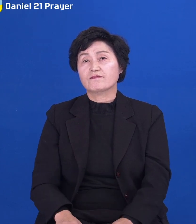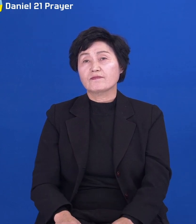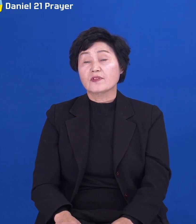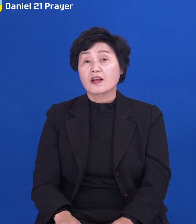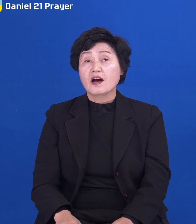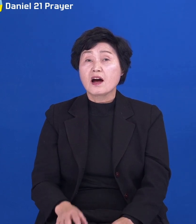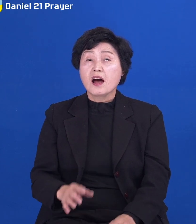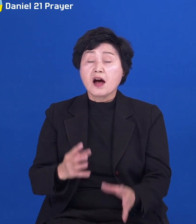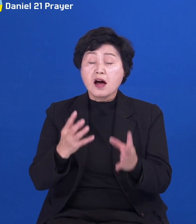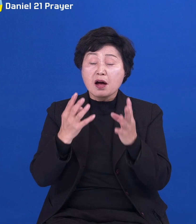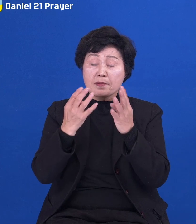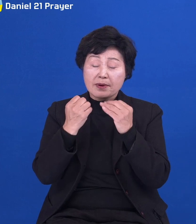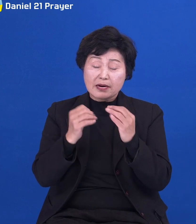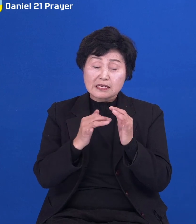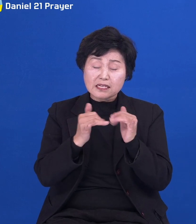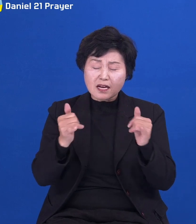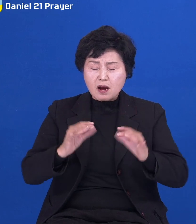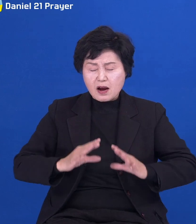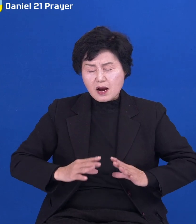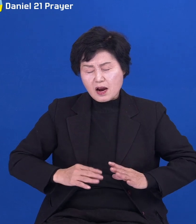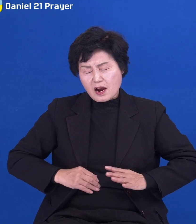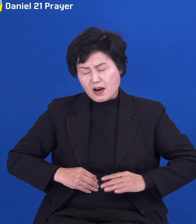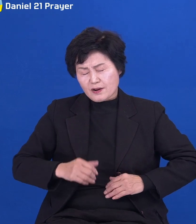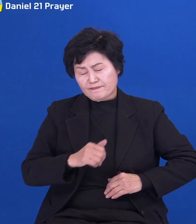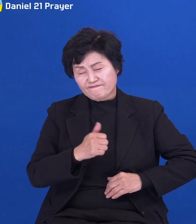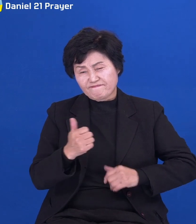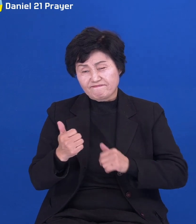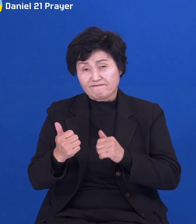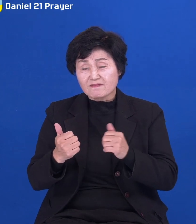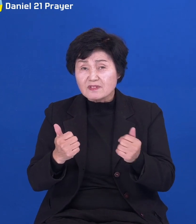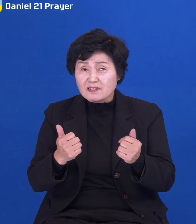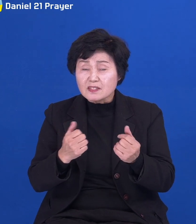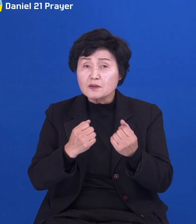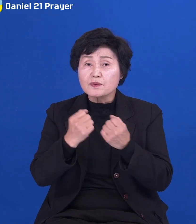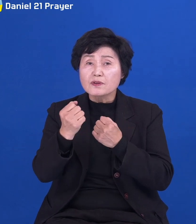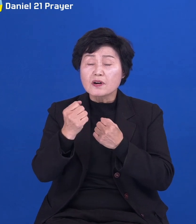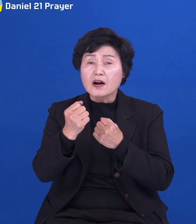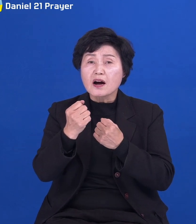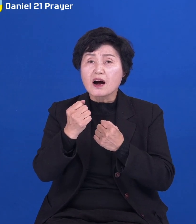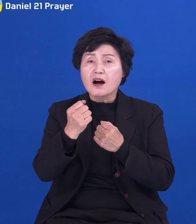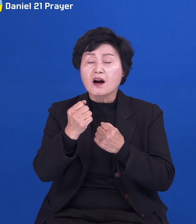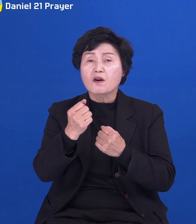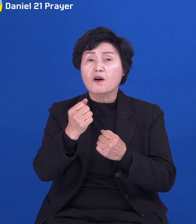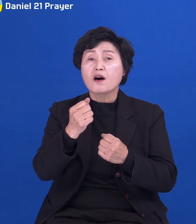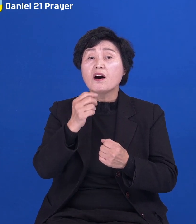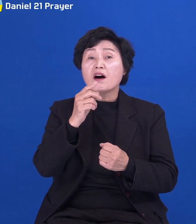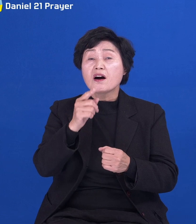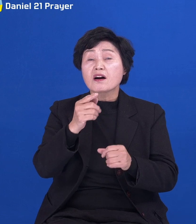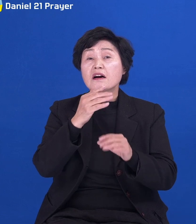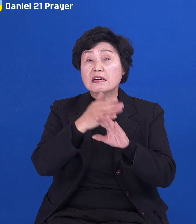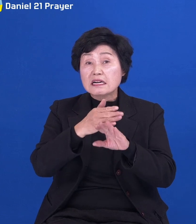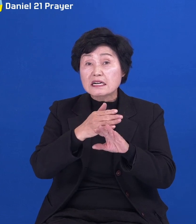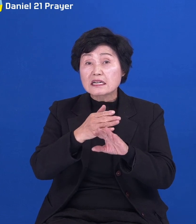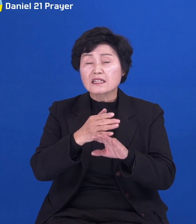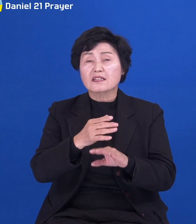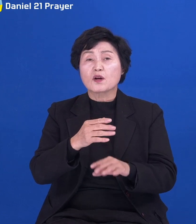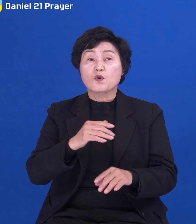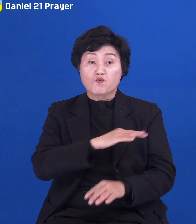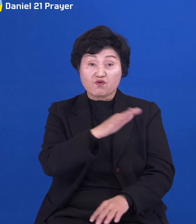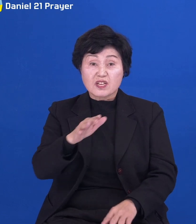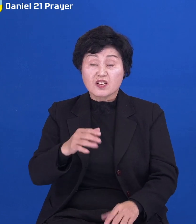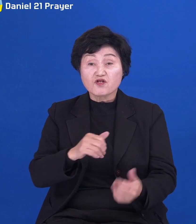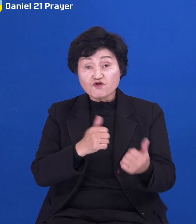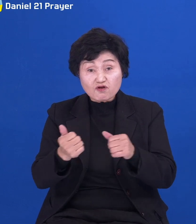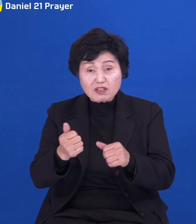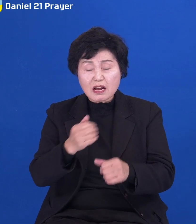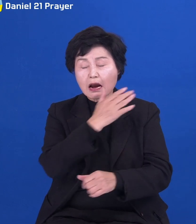그렇게 많은 사람들이 굶어 죽어 나가고 있음에도 불구하고 북한은 신경 자체를 저희들한테 쓰지를 않았어요. 어린아이들이